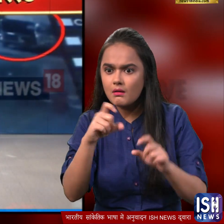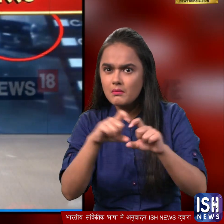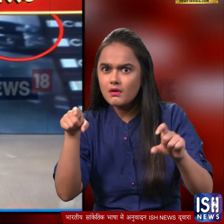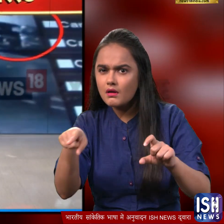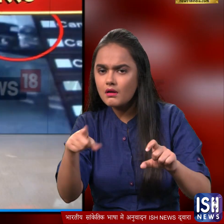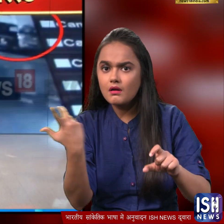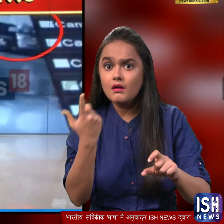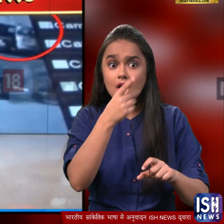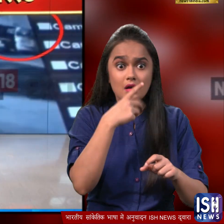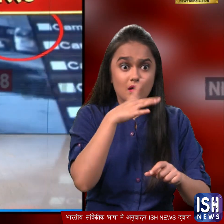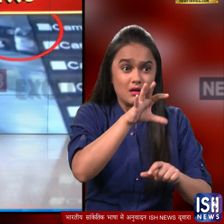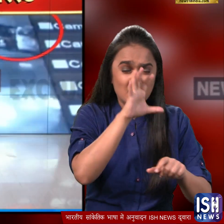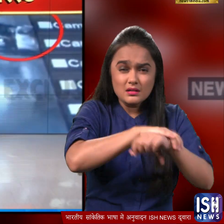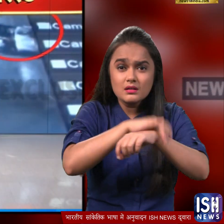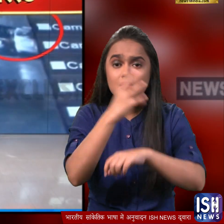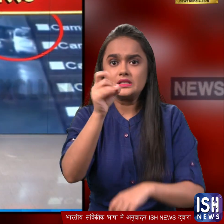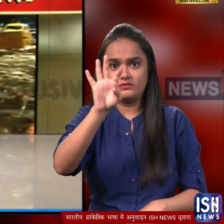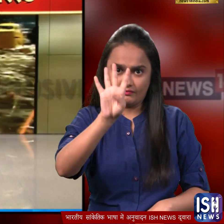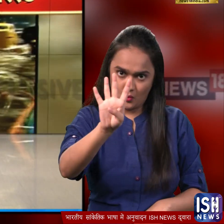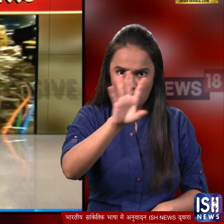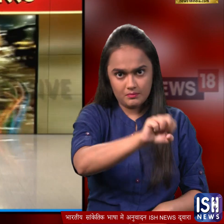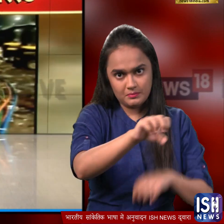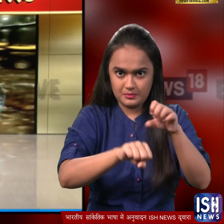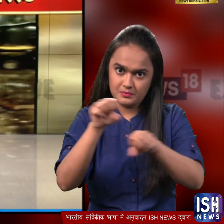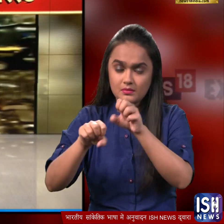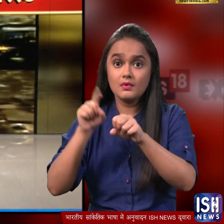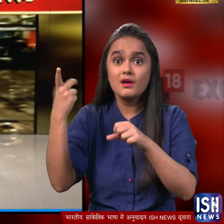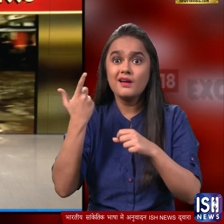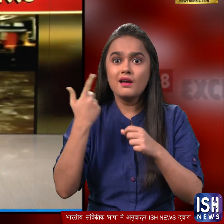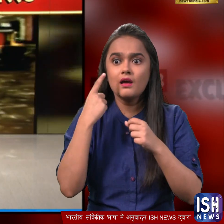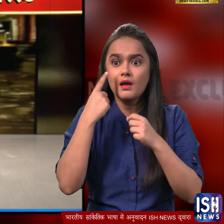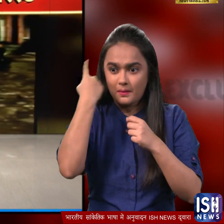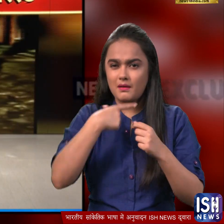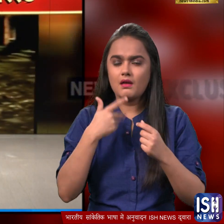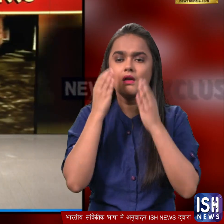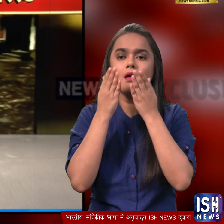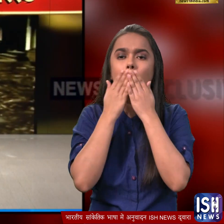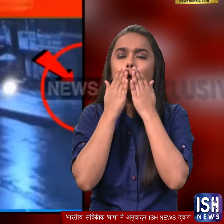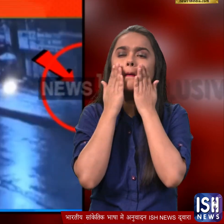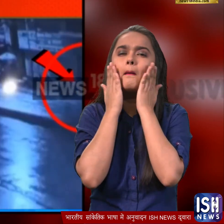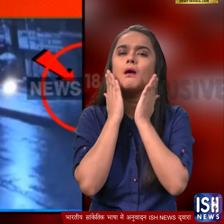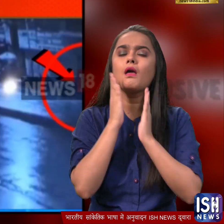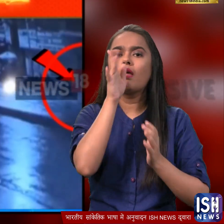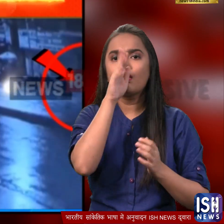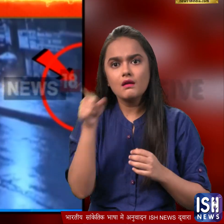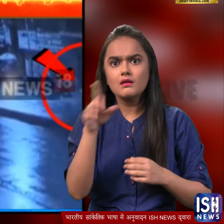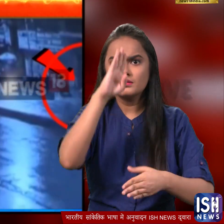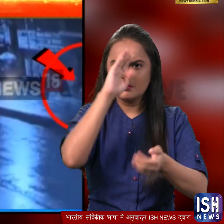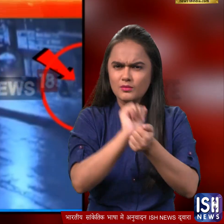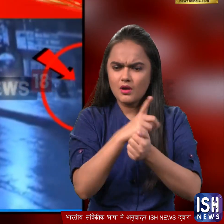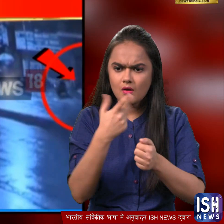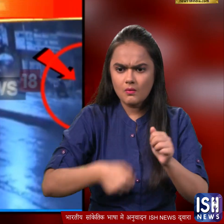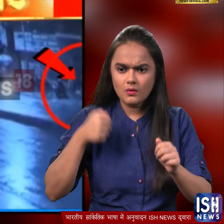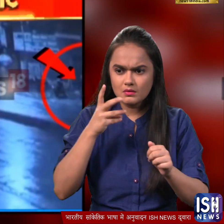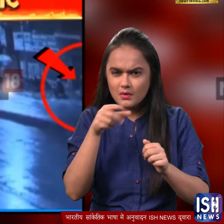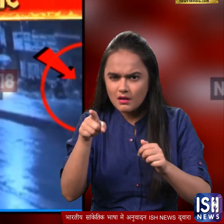था। पुलिस ने गिरोह के 4 लोगों को पकड़ा जिन्होंने अपनी पहचान छुपाने के लिए दाढ़ी बनवा ली थी, लेकिन पुलिस ने उन्हें